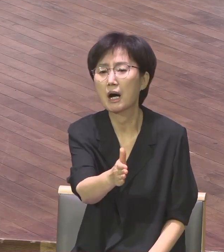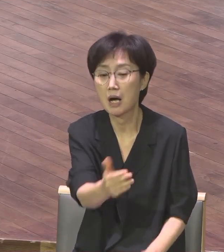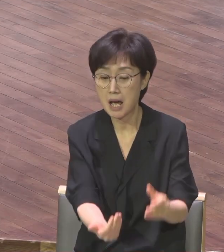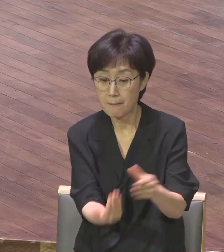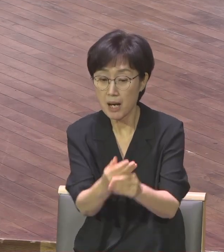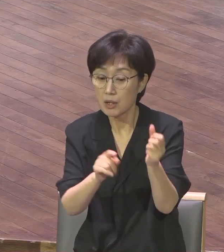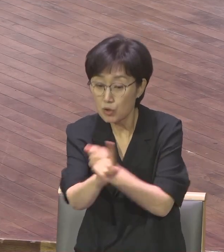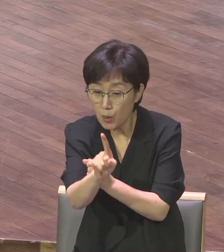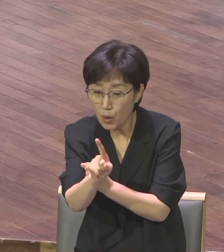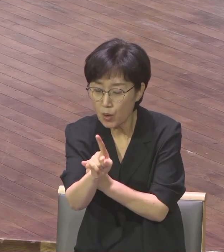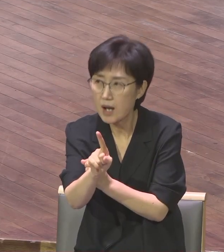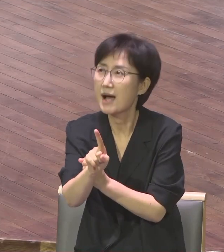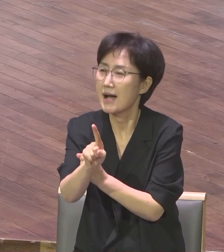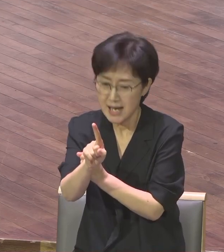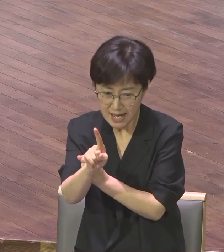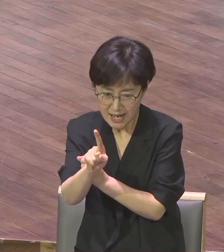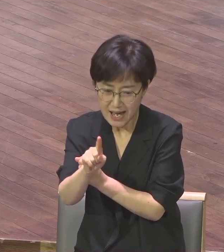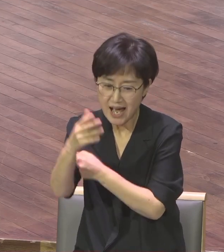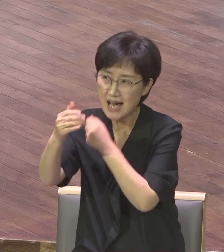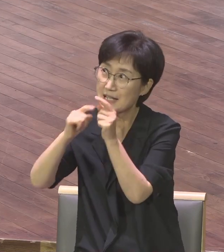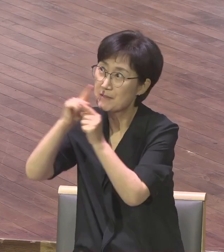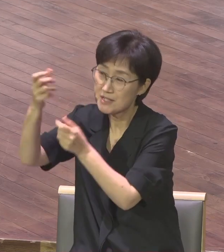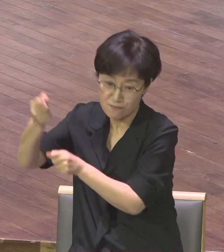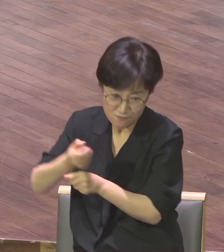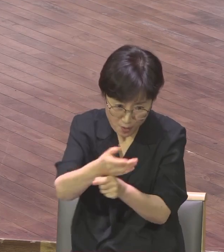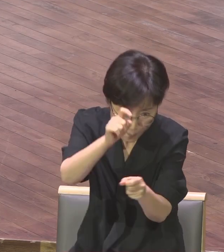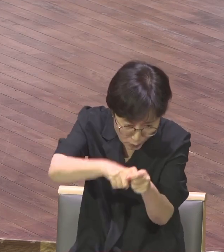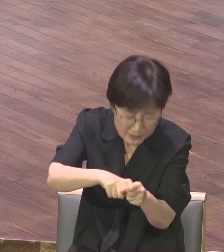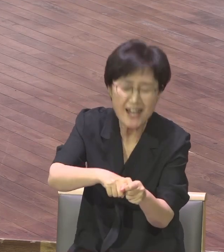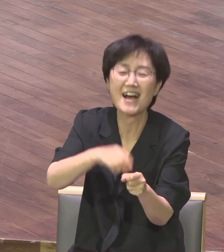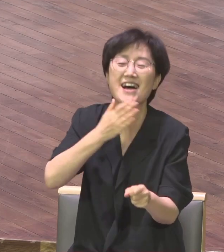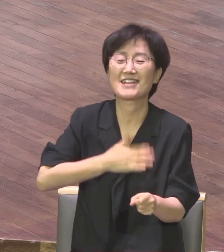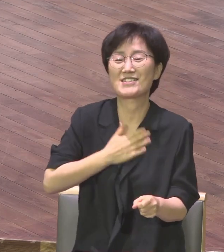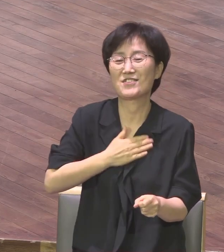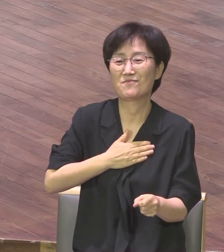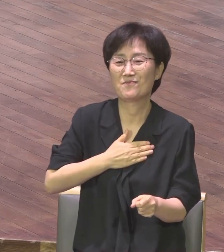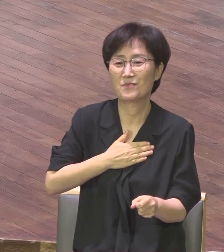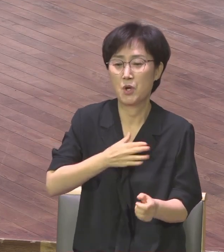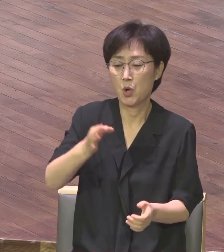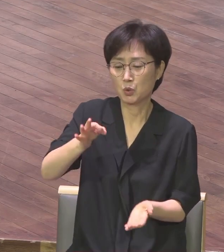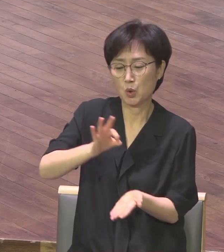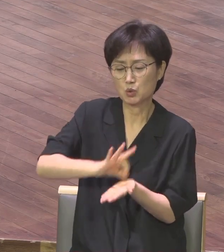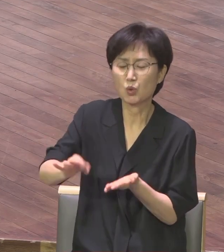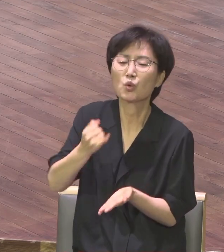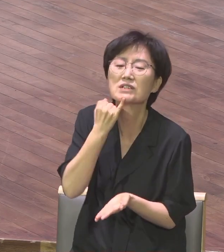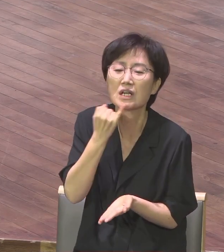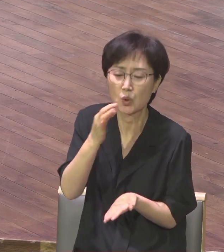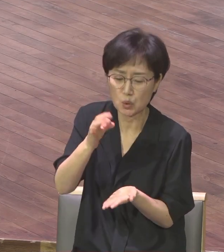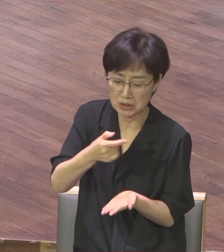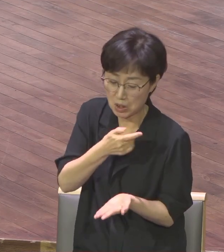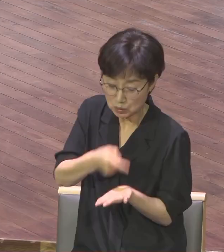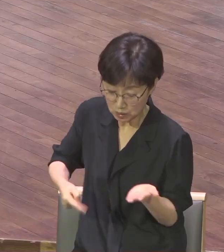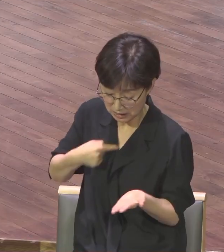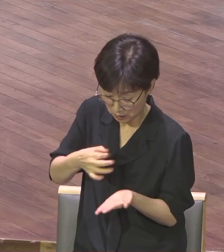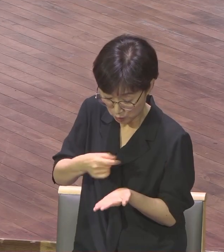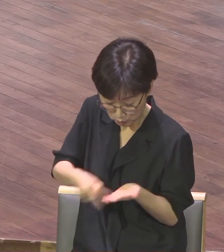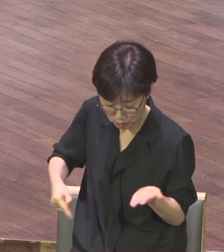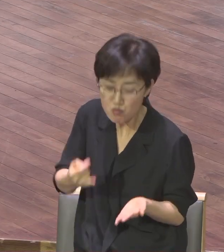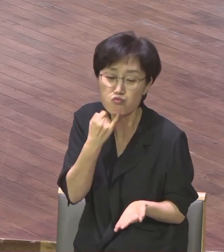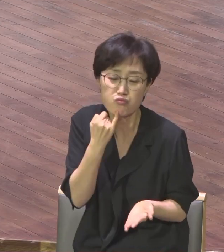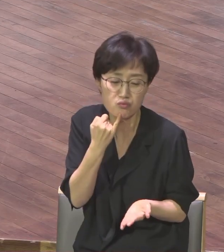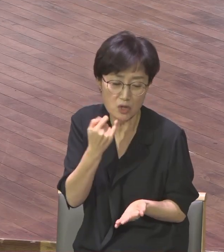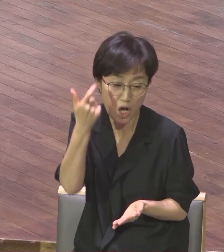손해를 보더라도 영적으로는 손해보지 말라고. 아멘. 뭐든지 간에 영적으로 영혼 구원에 초점을 맞춰. 내가 왜